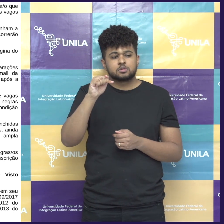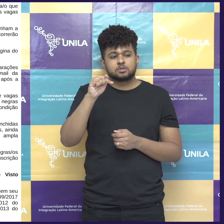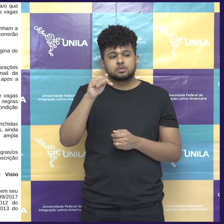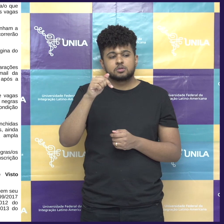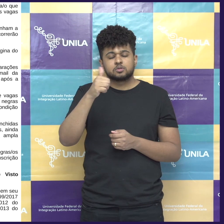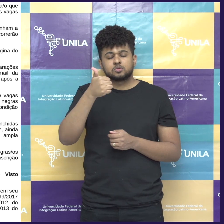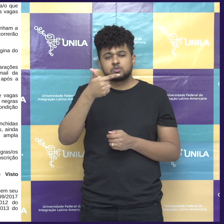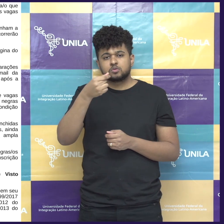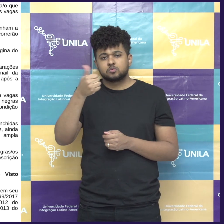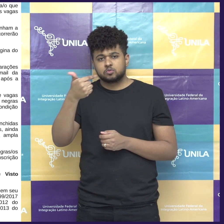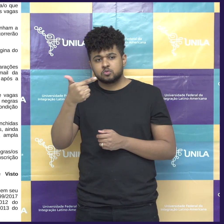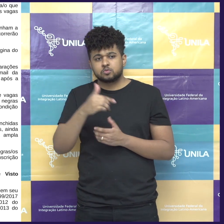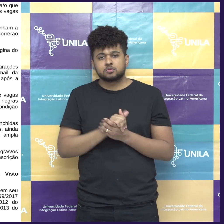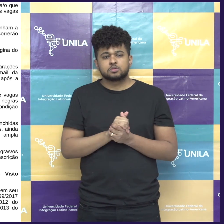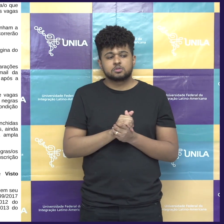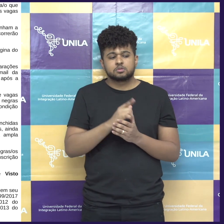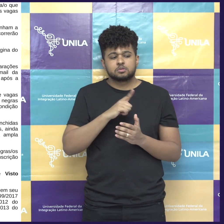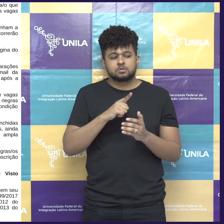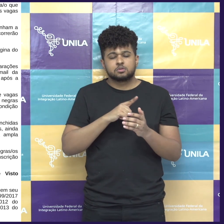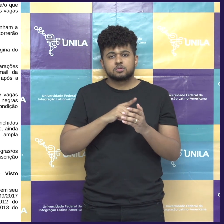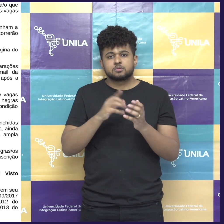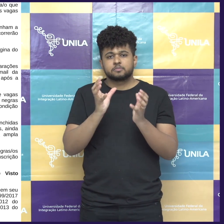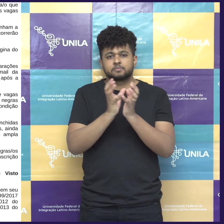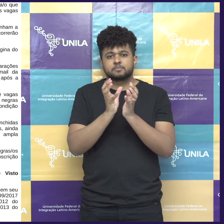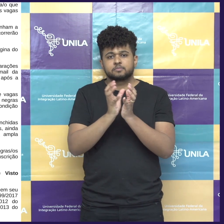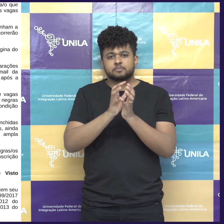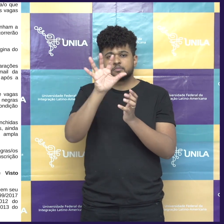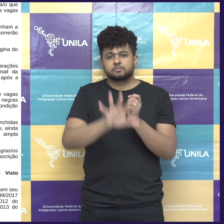2012, do Conselho Nacional de Imigração,